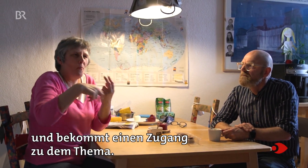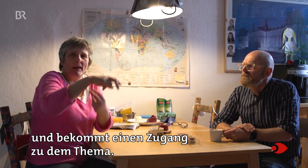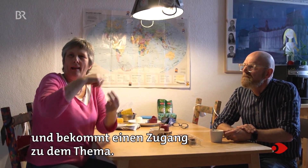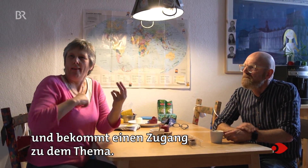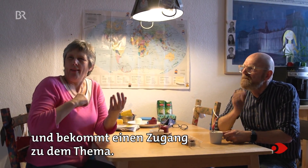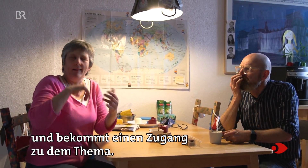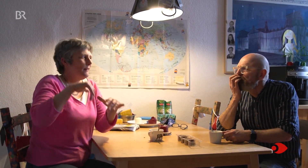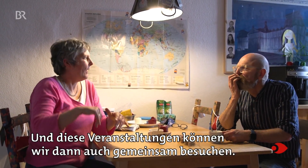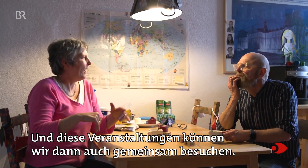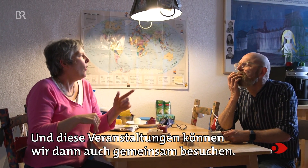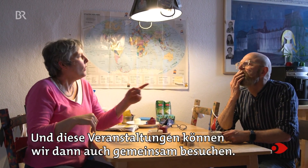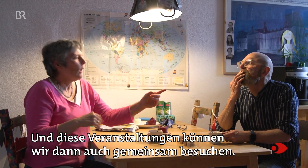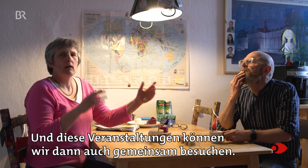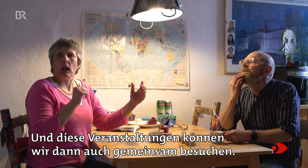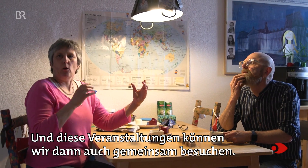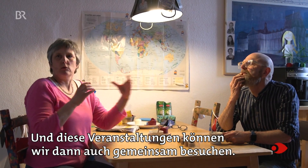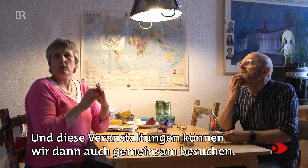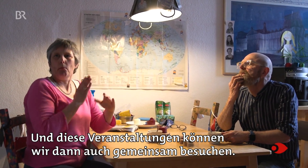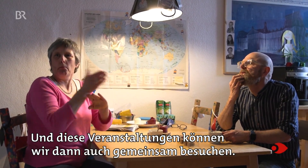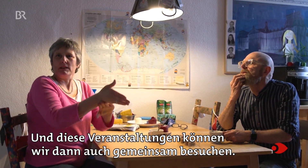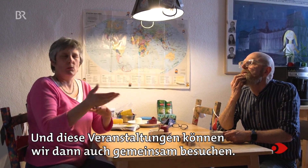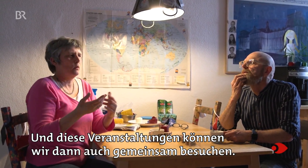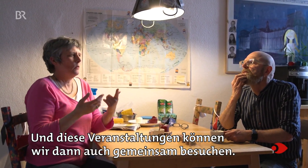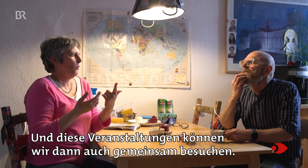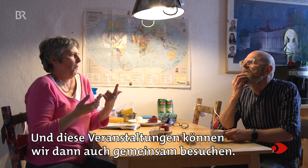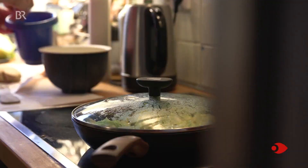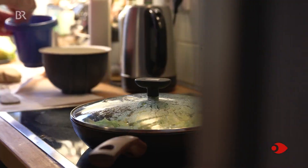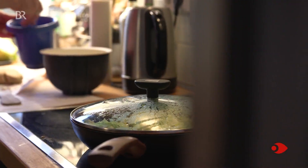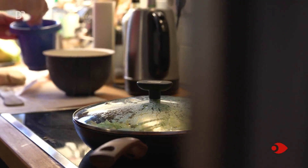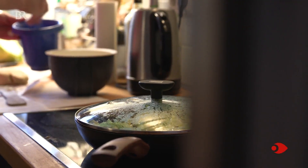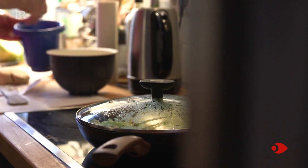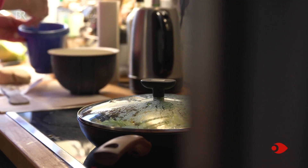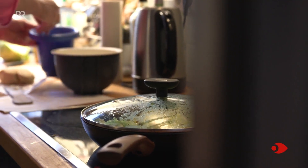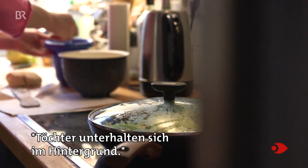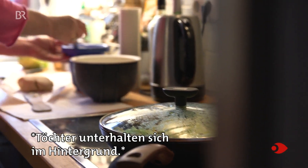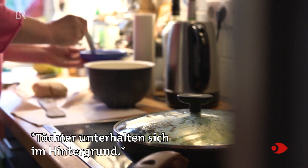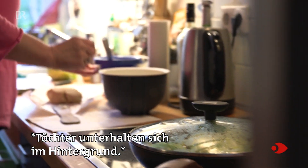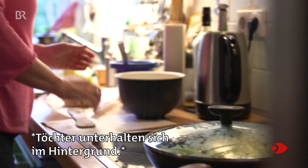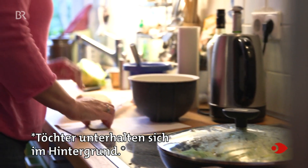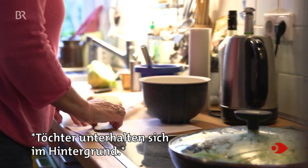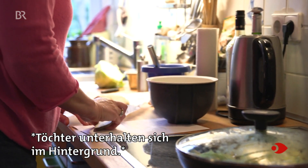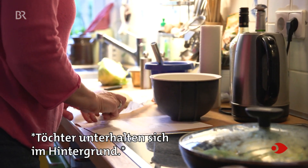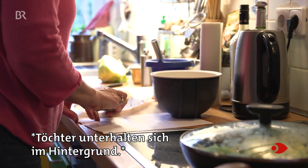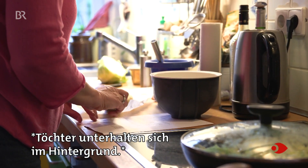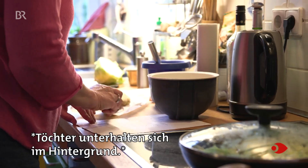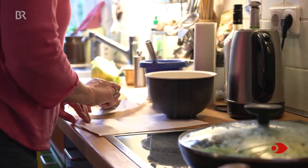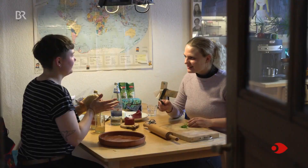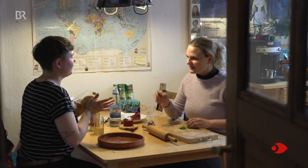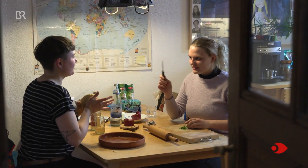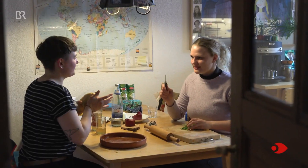dem Thema. Und diese Veranstaltungen können wir dann auch gemeinsam besuchen. auch cool. Ja. Aber es ist so sehr.